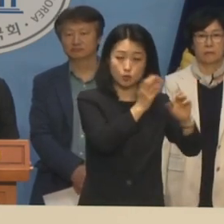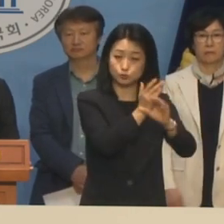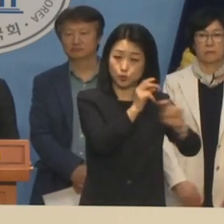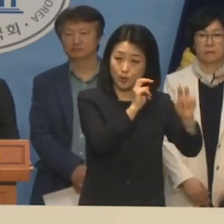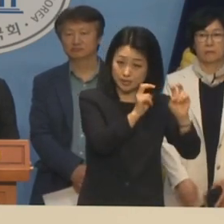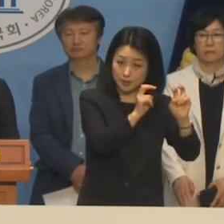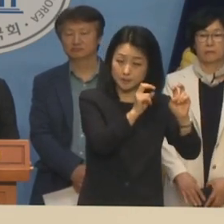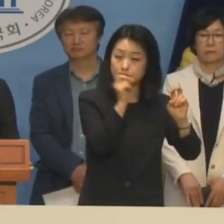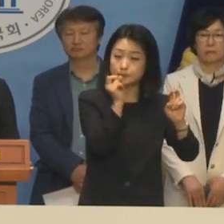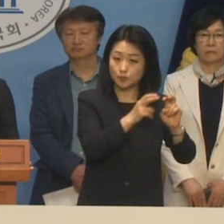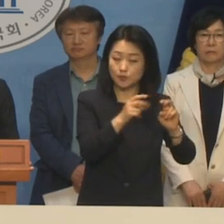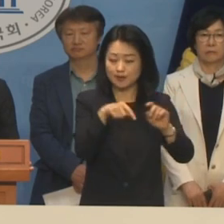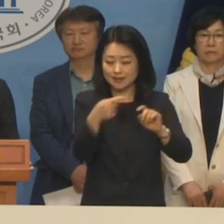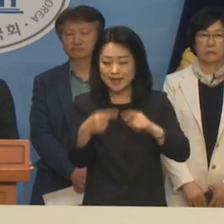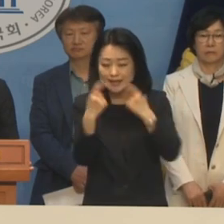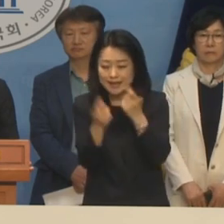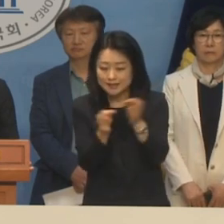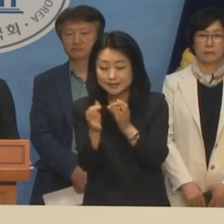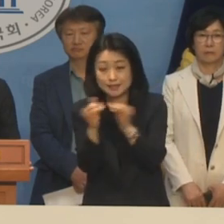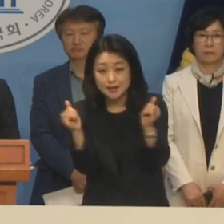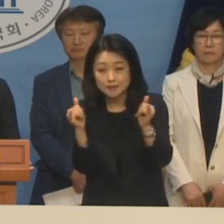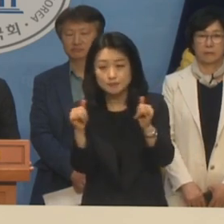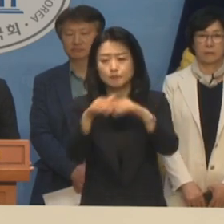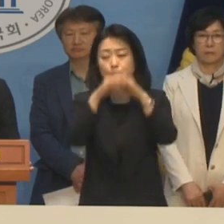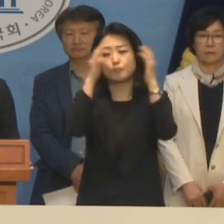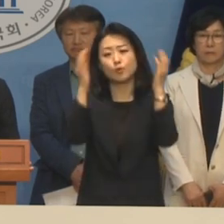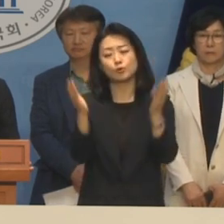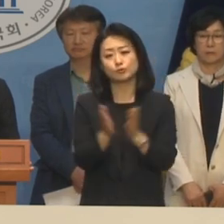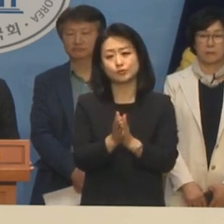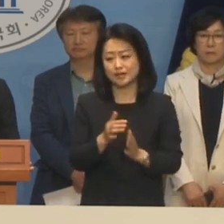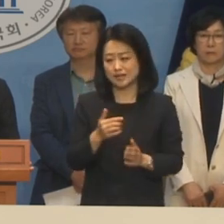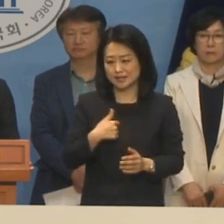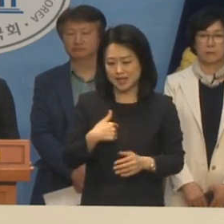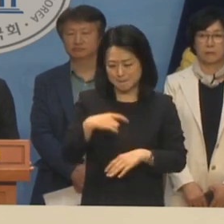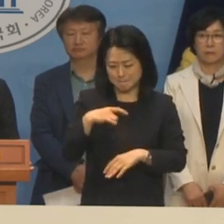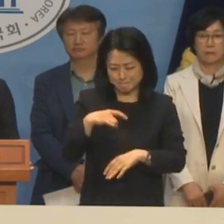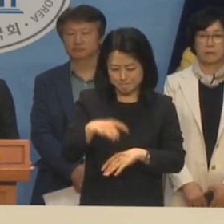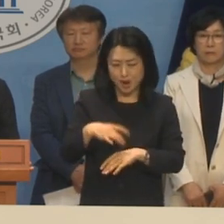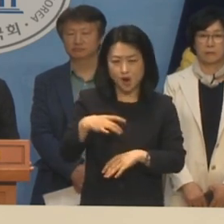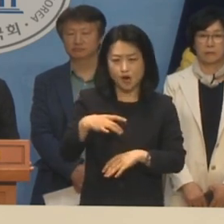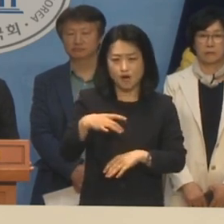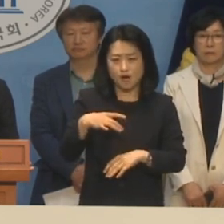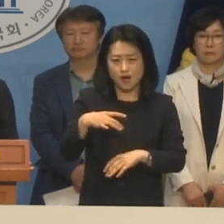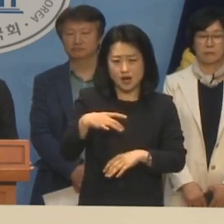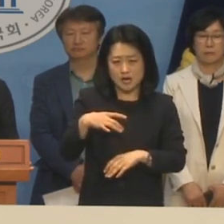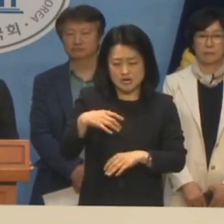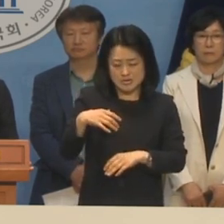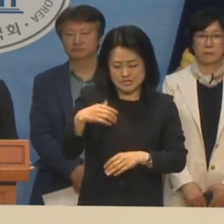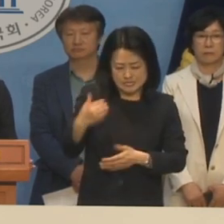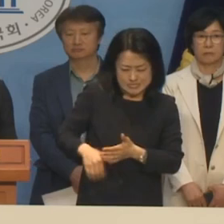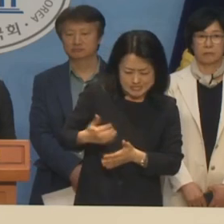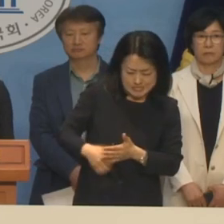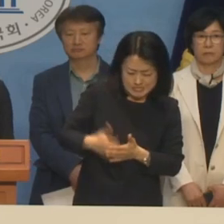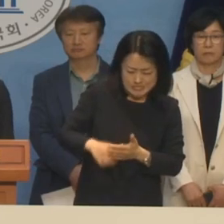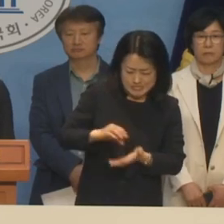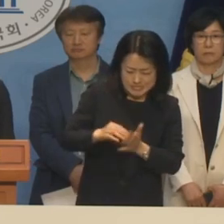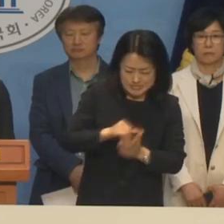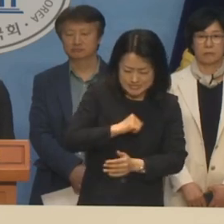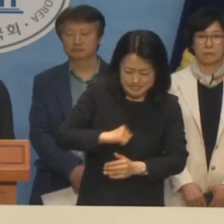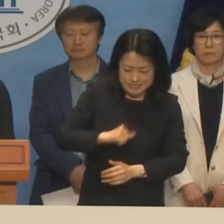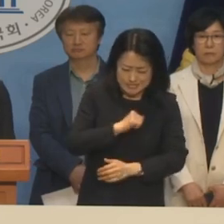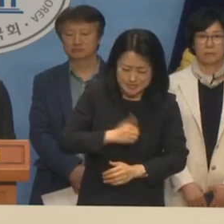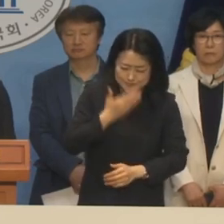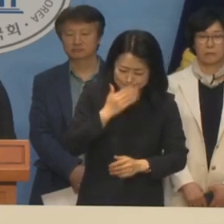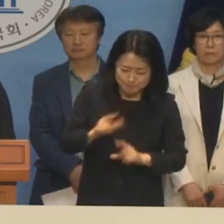중소기업은 물론 그 밑에 있는 자영업자들은 정말 자기들의 뼈를 깎아내면서 지금 겨우겨우